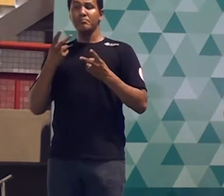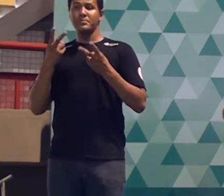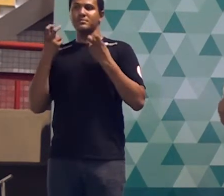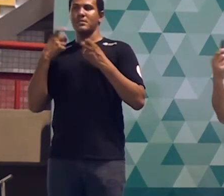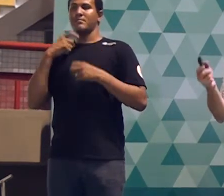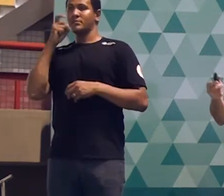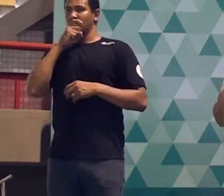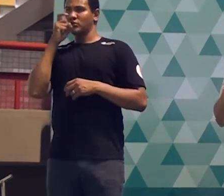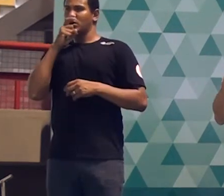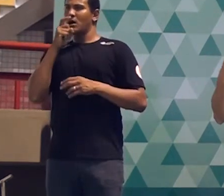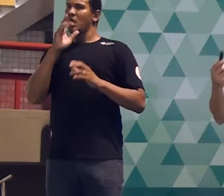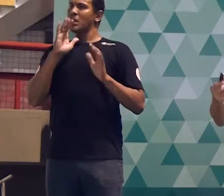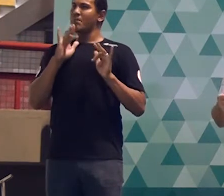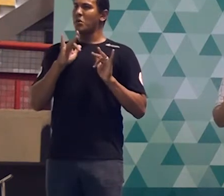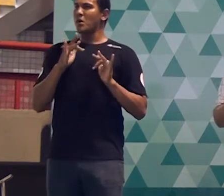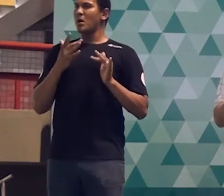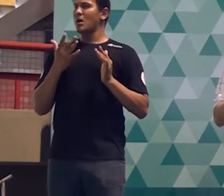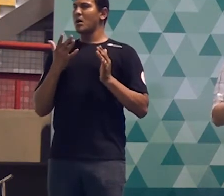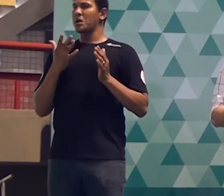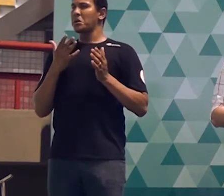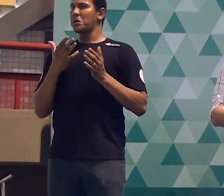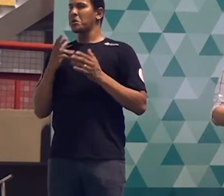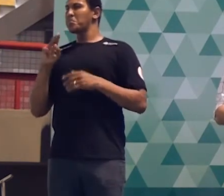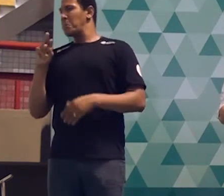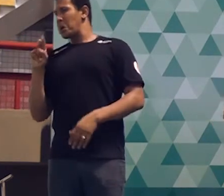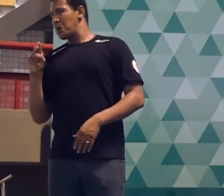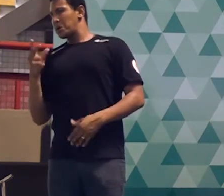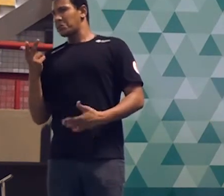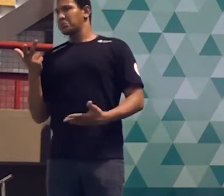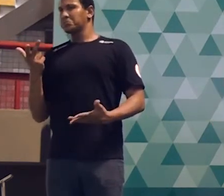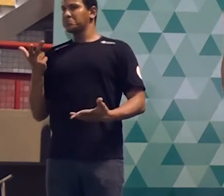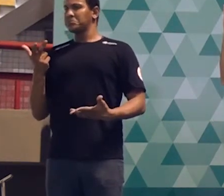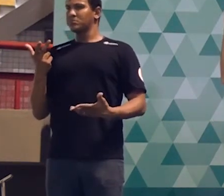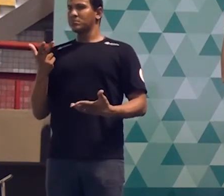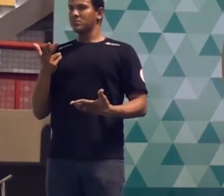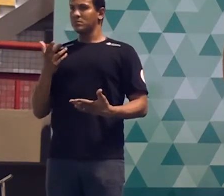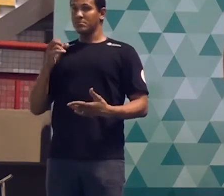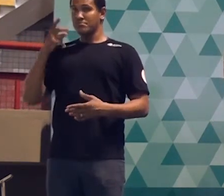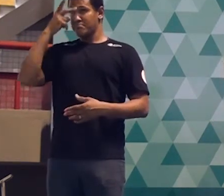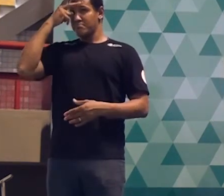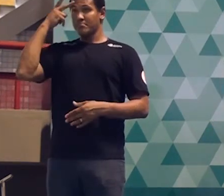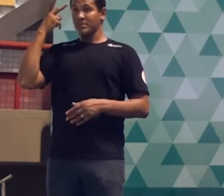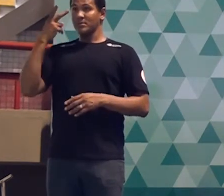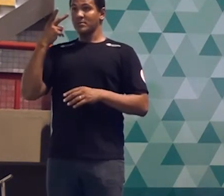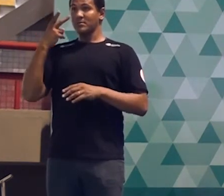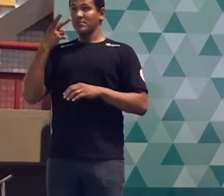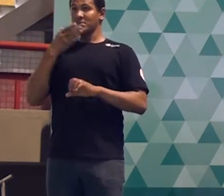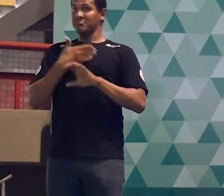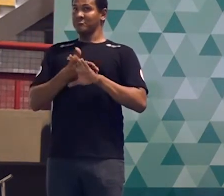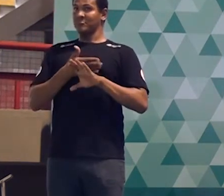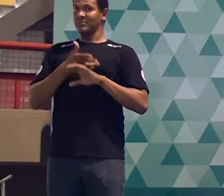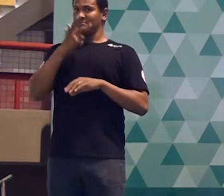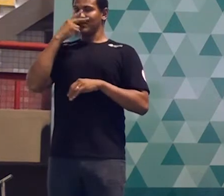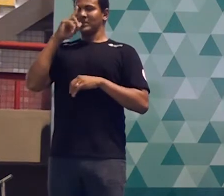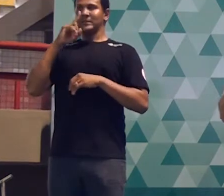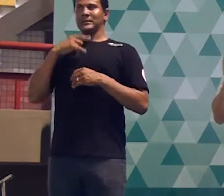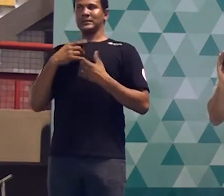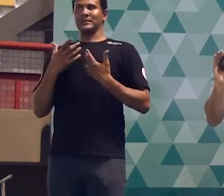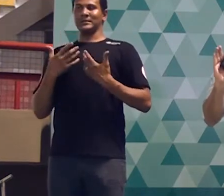mentindo. Namorada, a irmã. O povo que tem chifre fica logo aceso, né? Então,